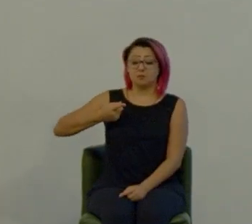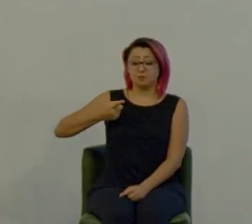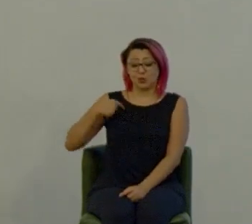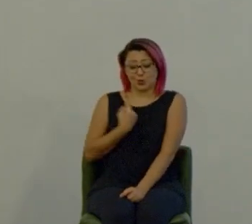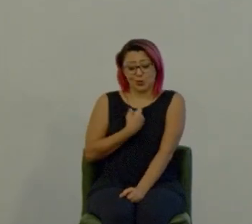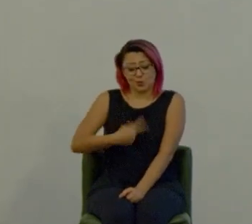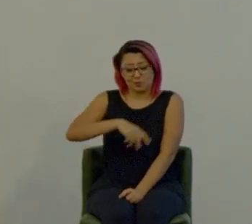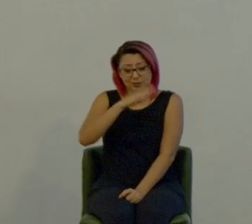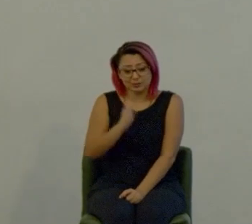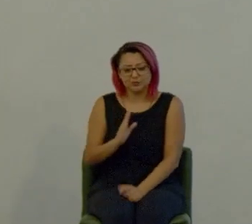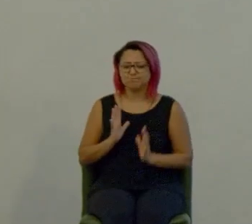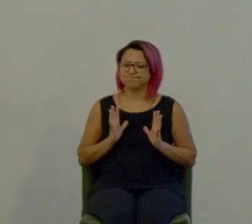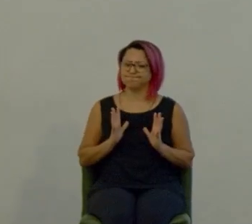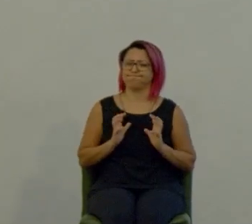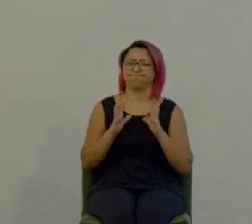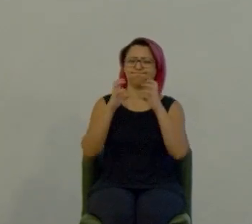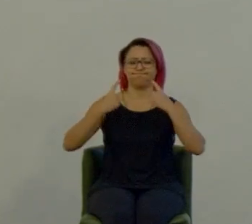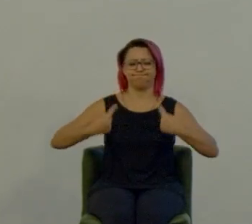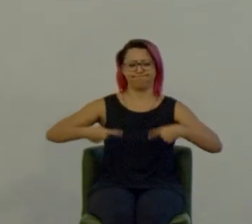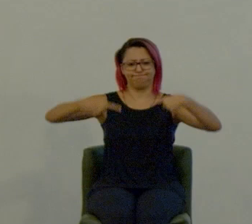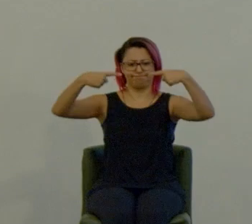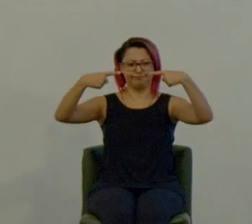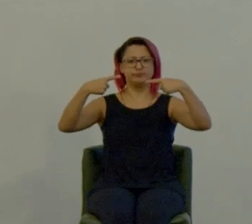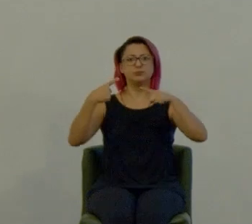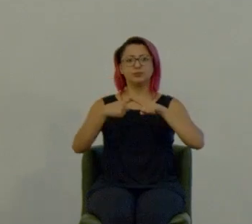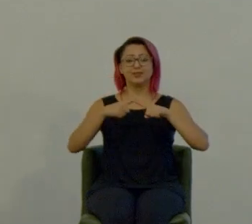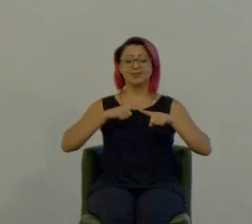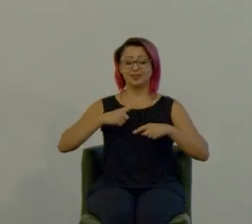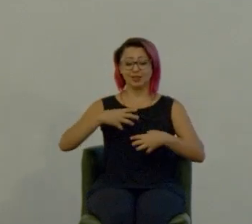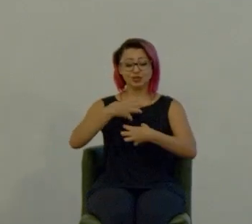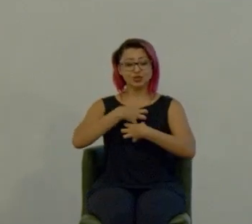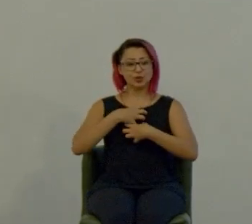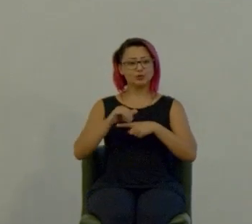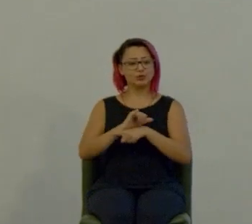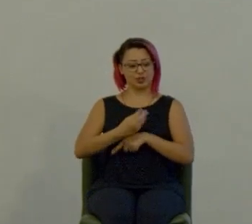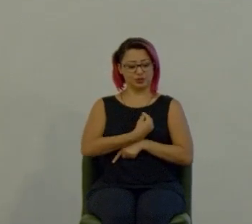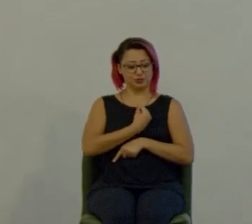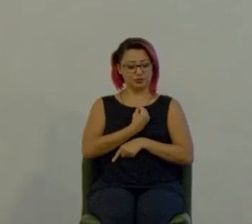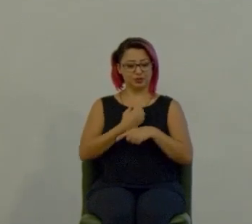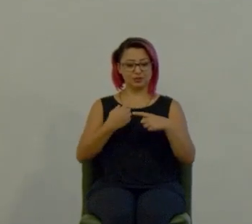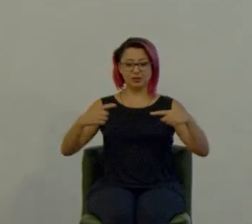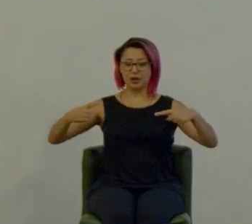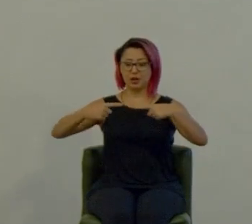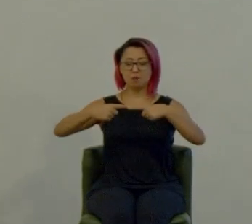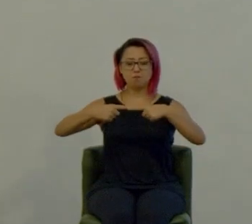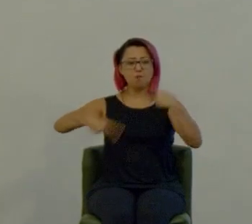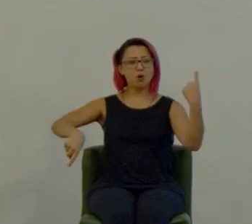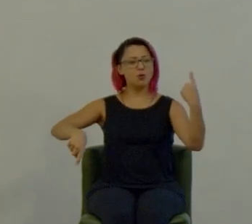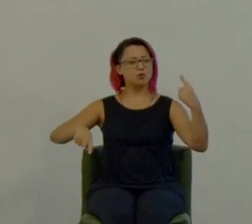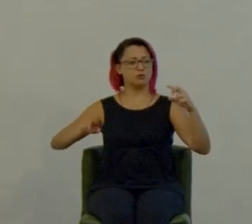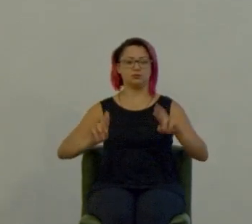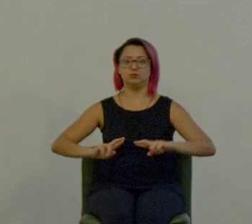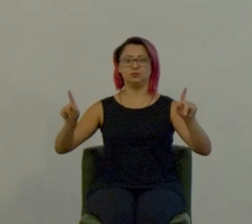esse antropoceno é uma briga real que acontece hoje entre modos de vida muito diferentes que estão em choque, né? Numa